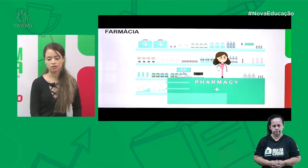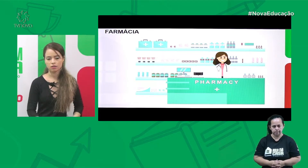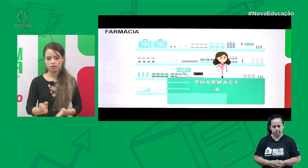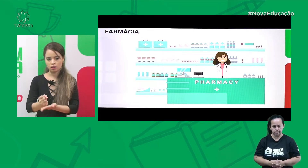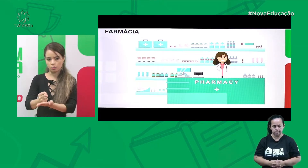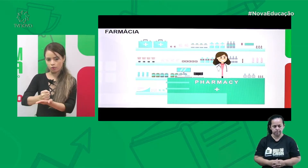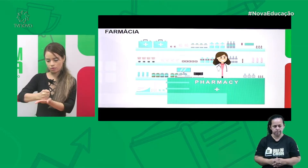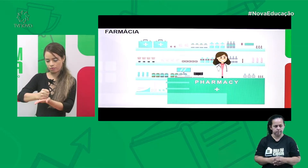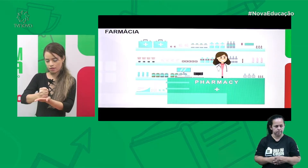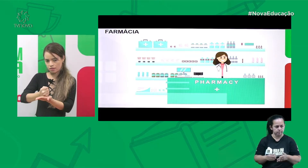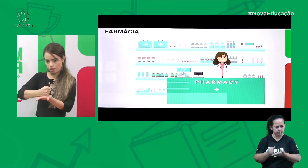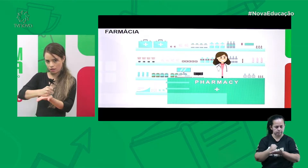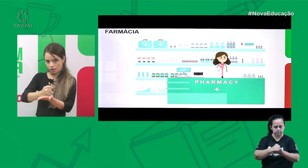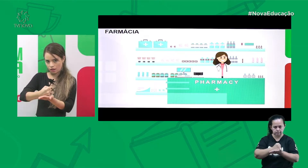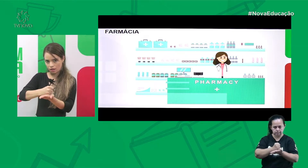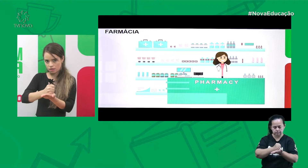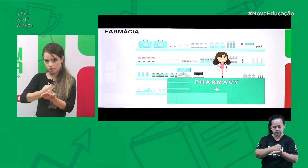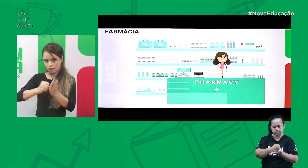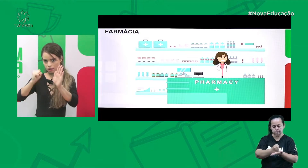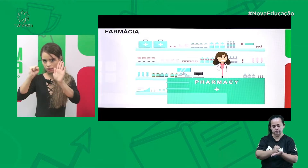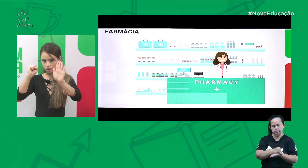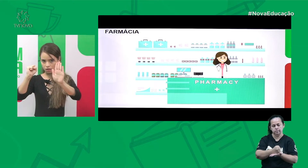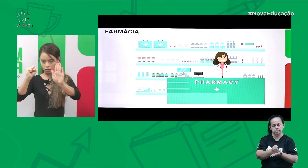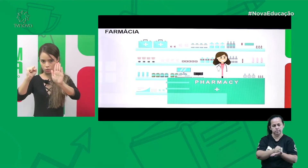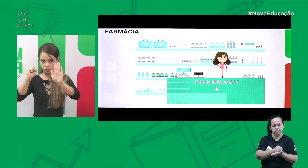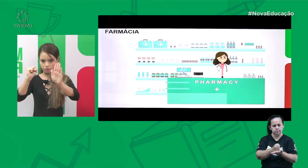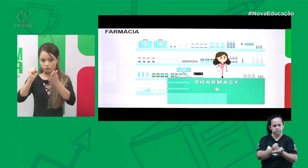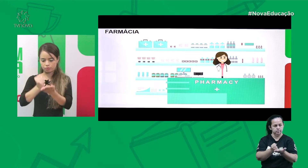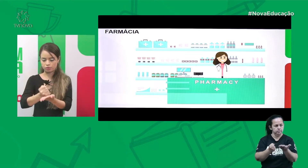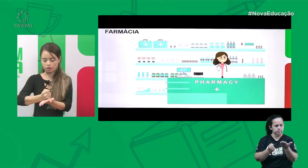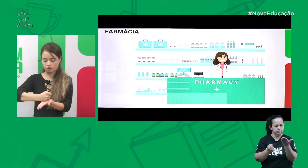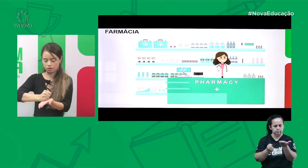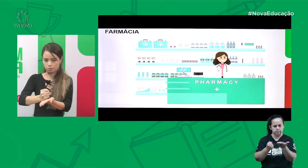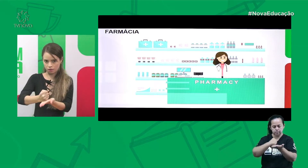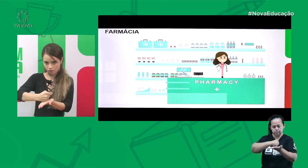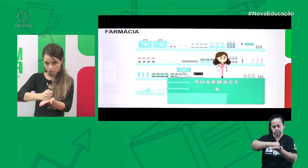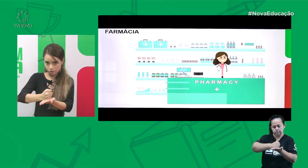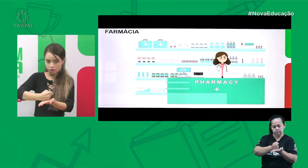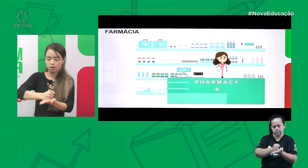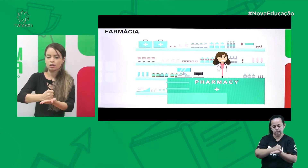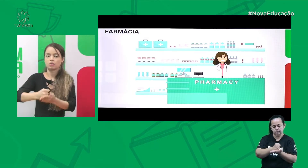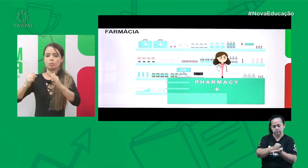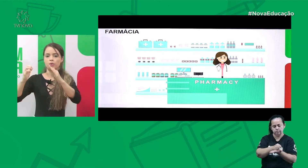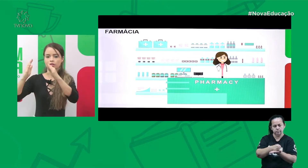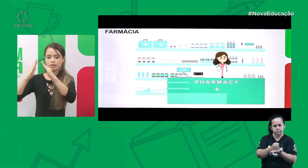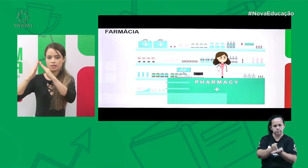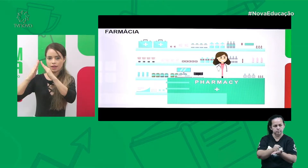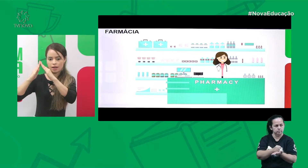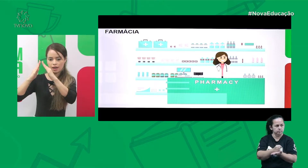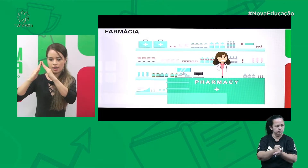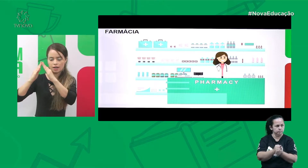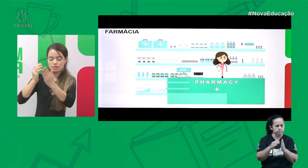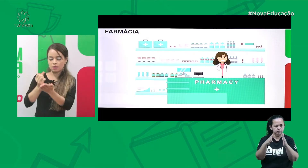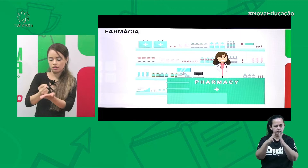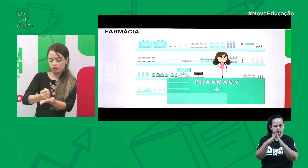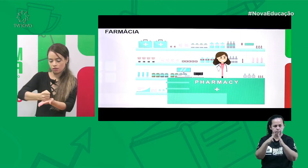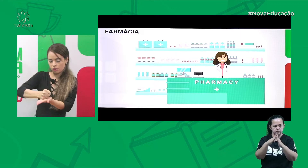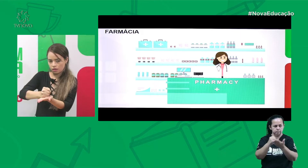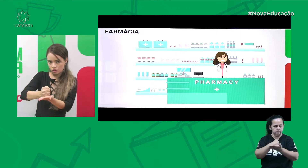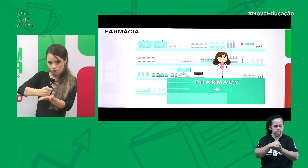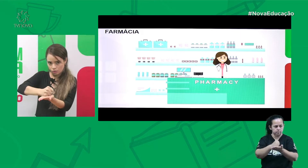farmácia, que eu posso fazer esse daqui, observe a configuração de mãos, ou eu posso fazer